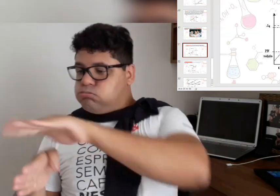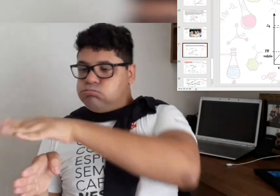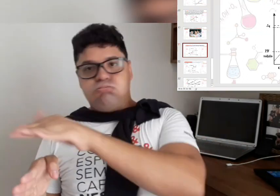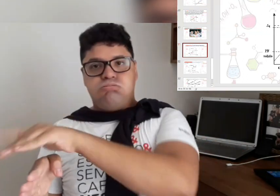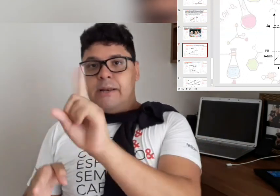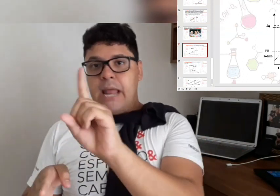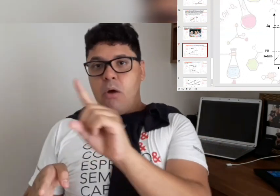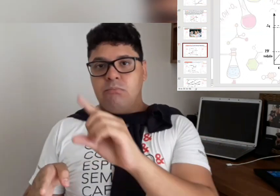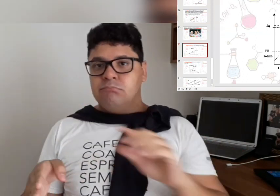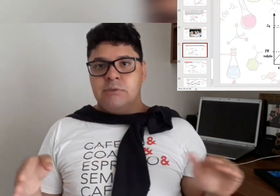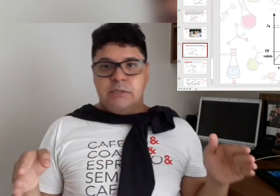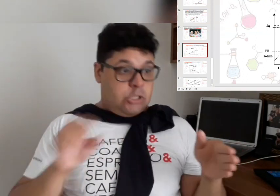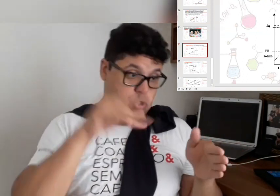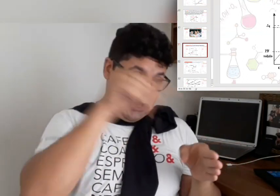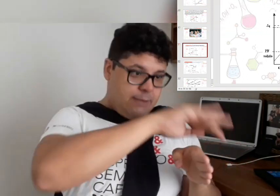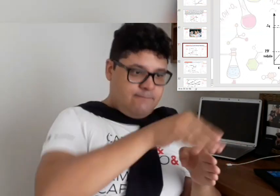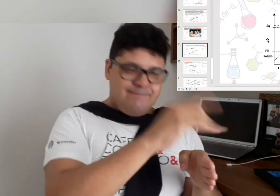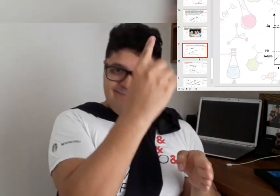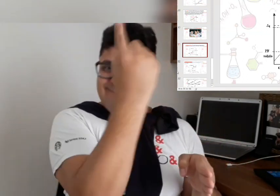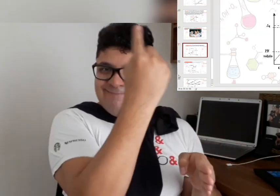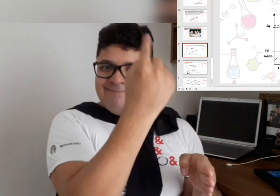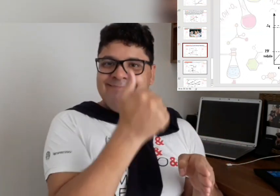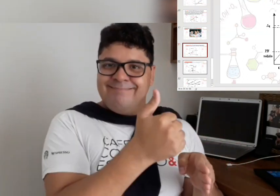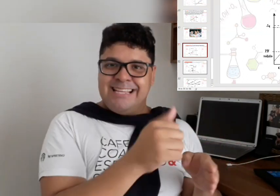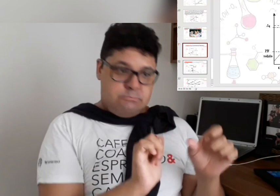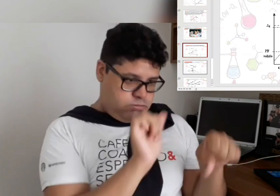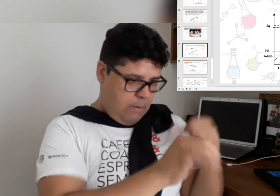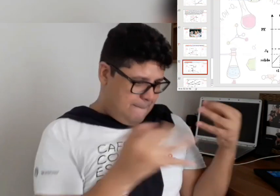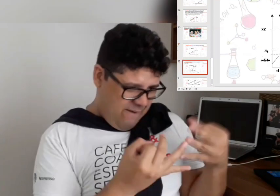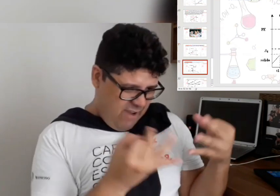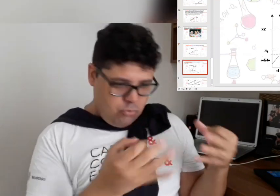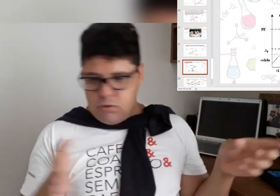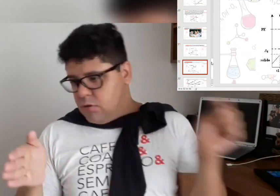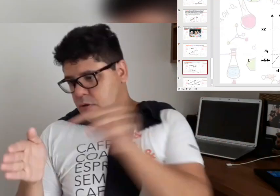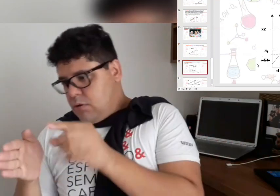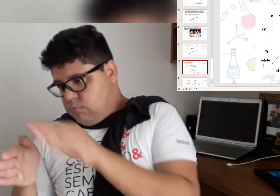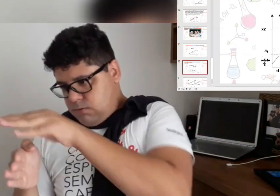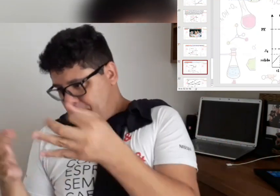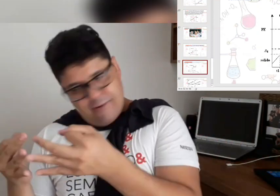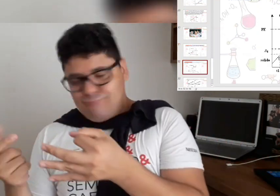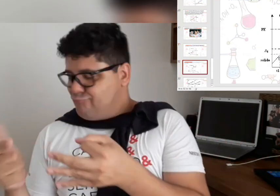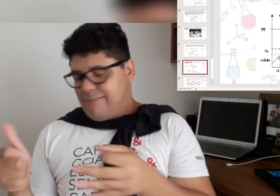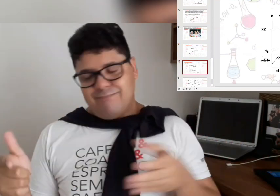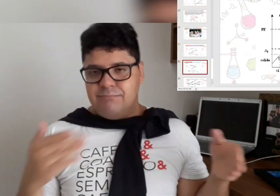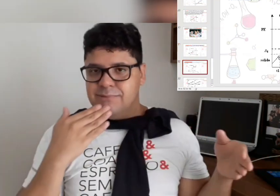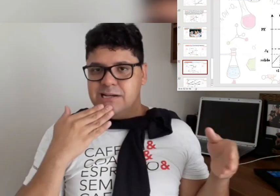fusão pré-definido e ebulição variada, tá? A mistura azeotrópica tem ponto de